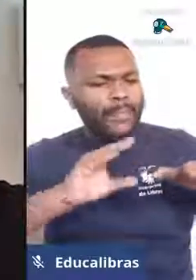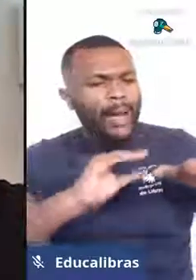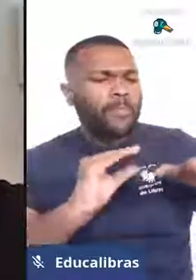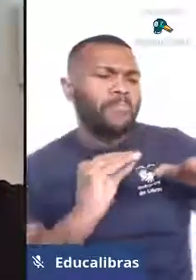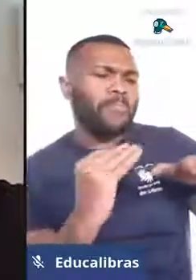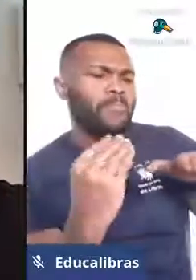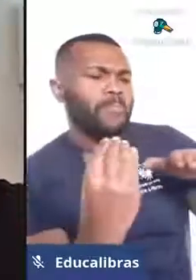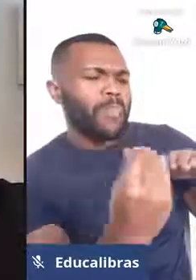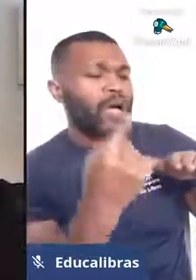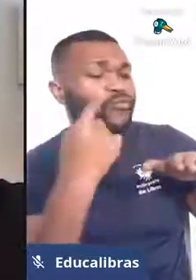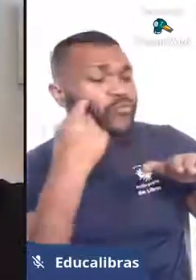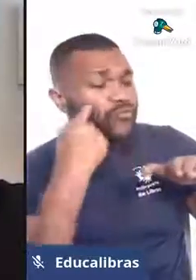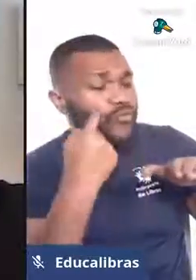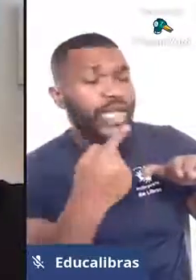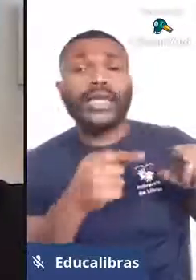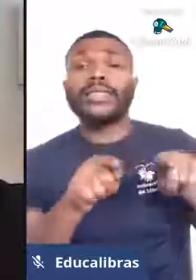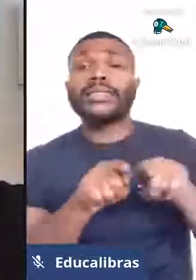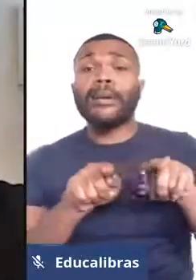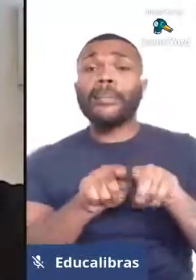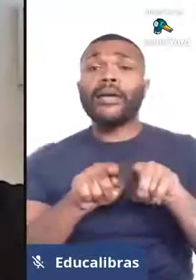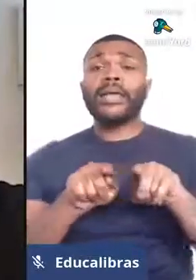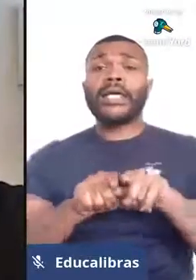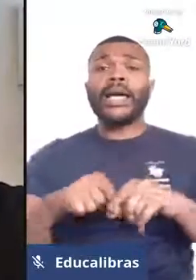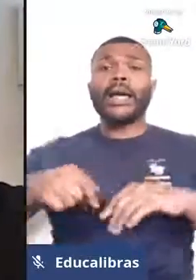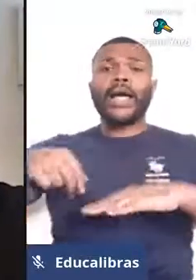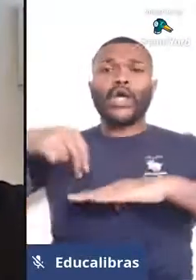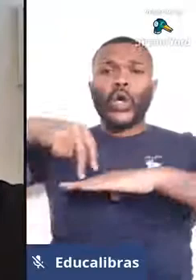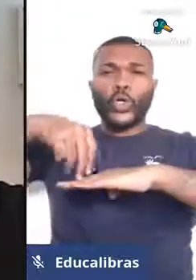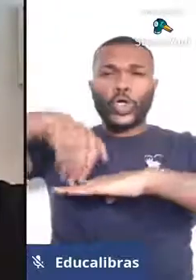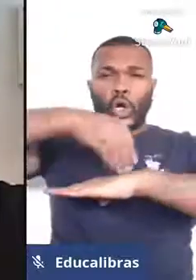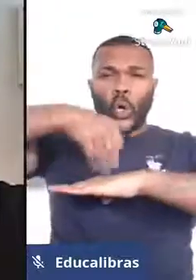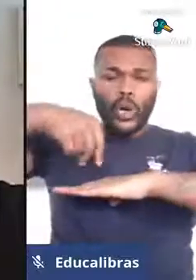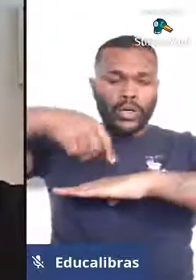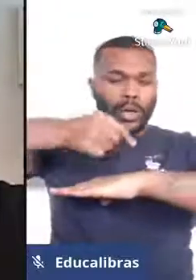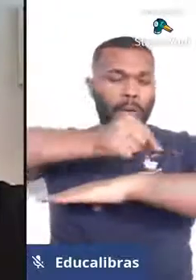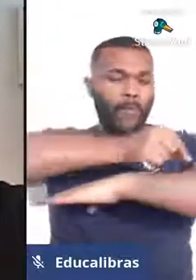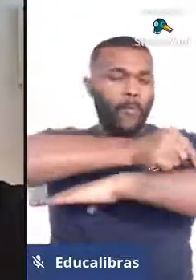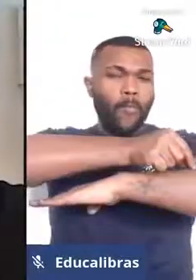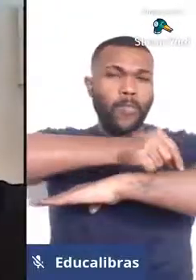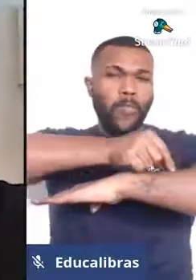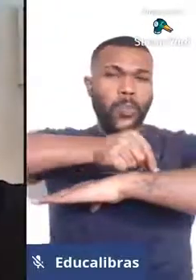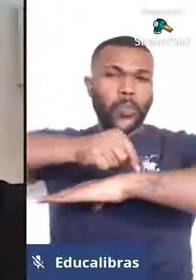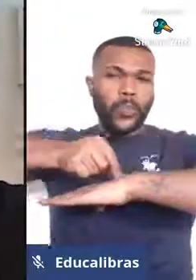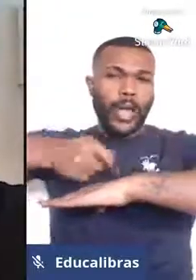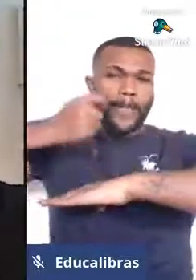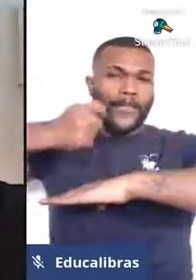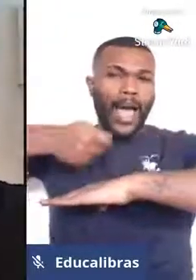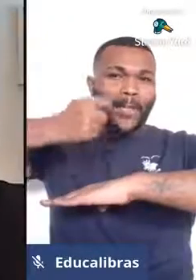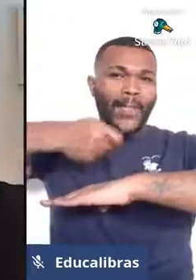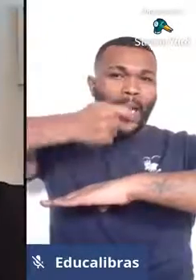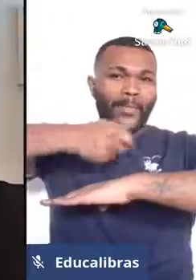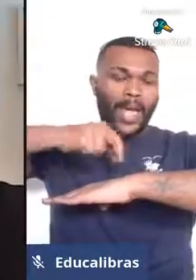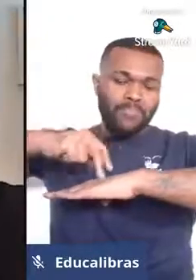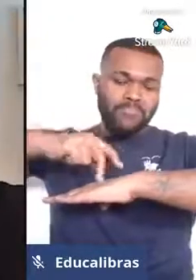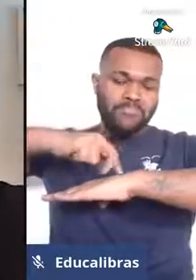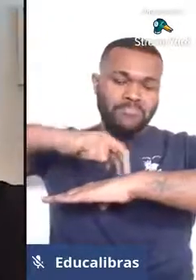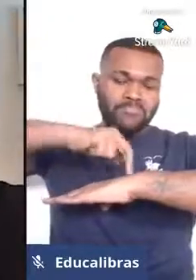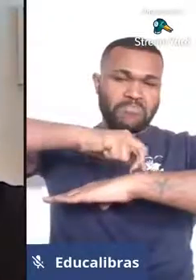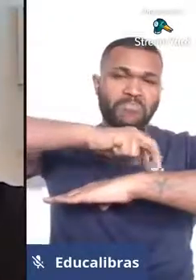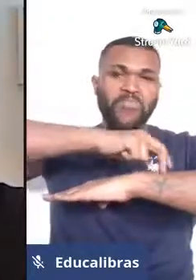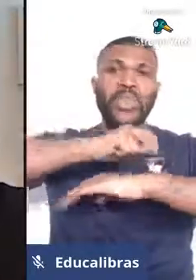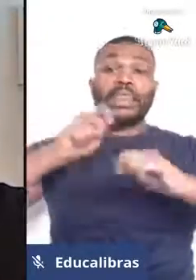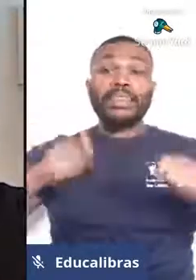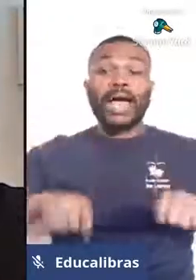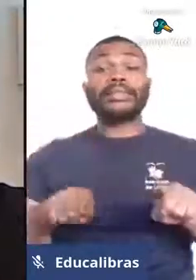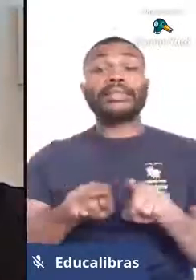audiodescrição, esse cuidado fez com que eles tivessem também uma experiência transformadora em termos de conhecimento, em termos de